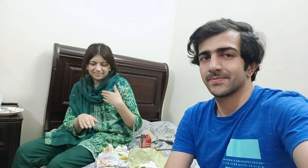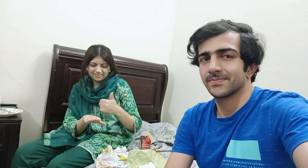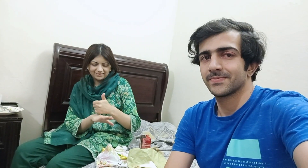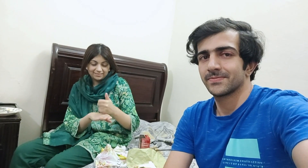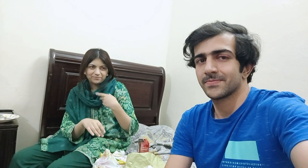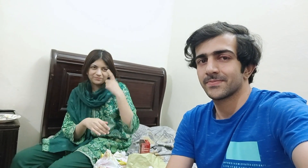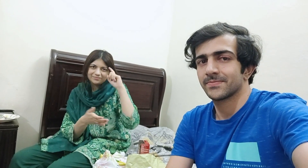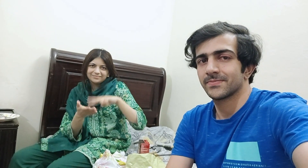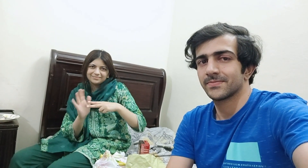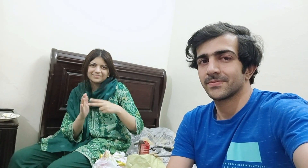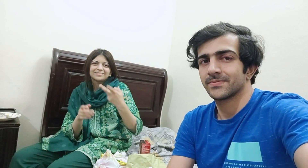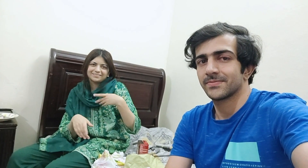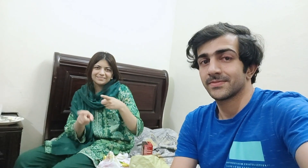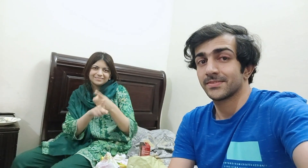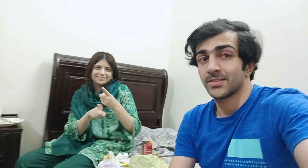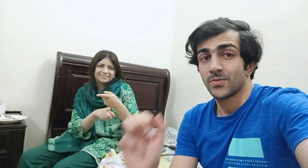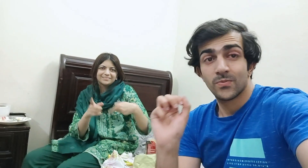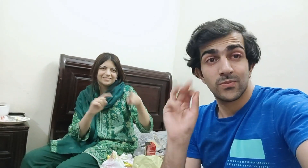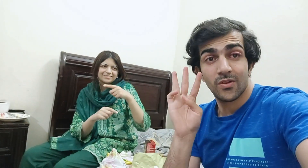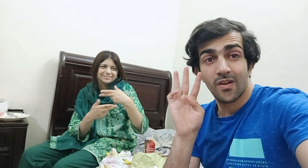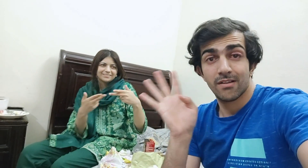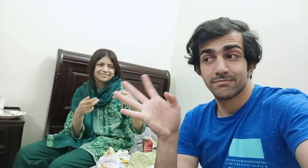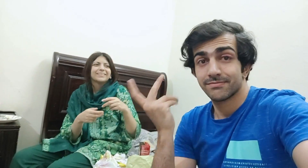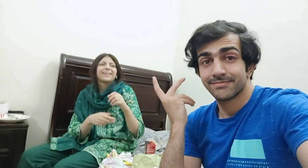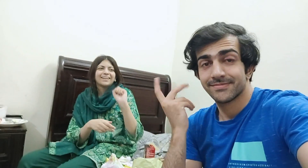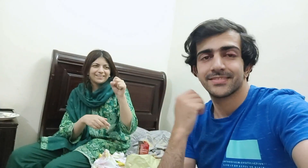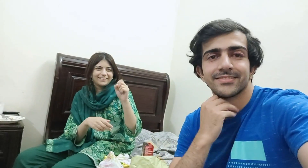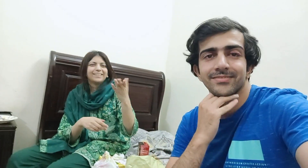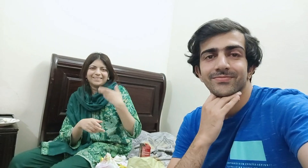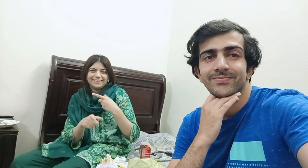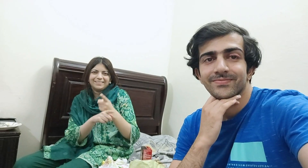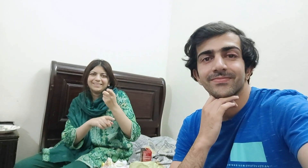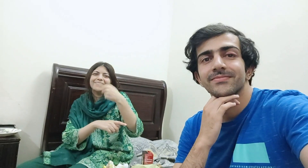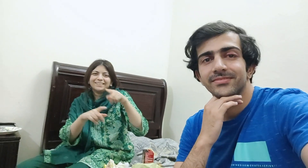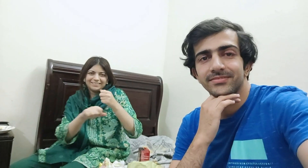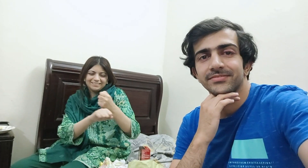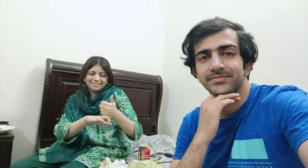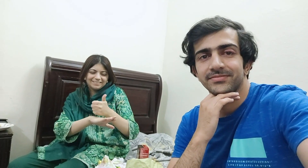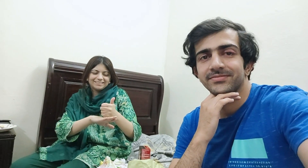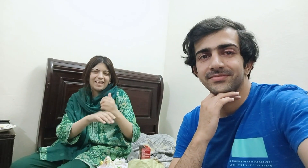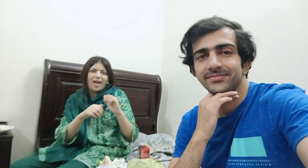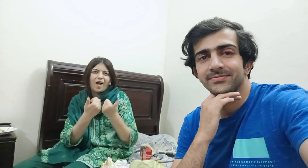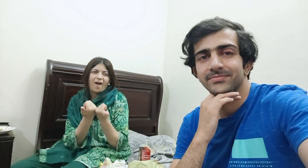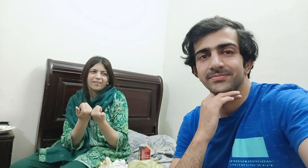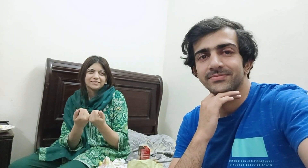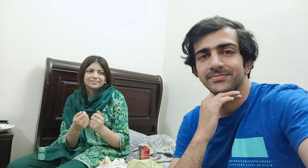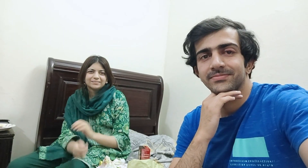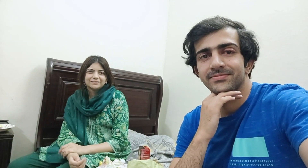अच्छा खैर, यू नो मैं मेहंदी अच्छी लगा लेती हूँ, वाह क्या बात है, मैं आप सबको सिखाऊंगी। अगला वीलॉग जो है